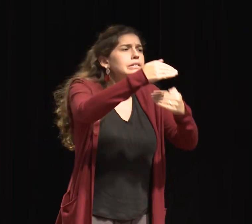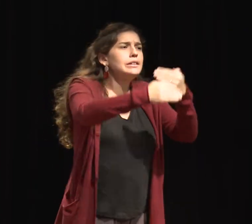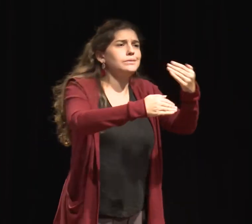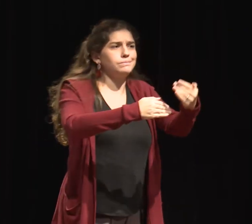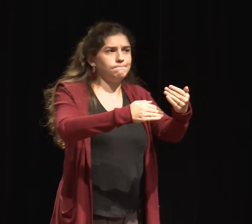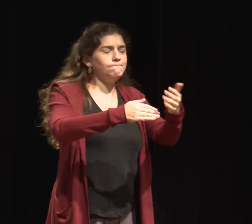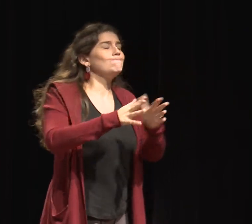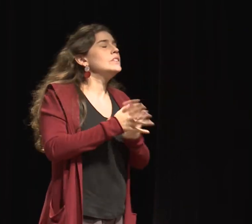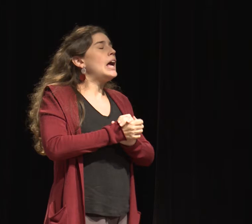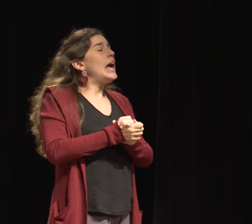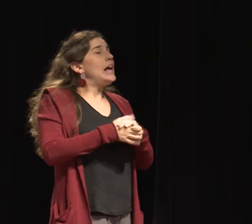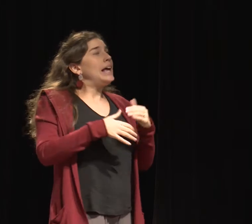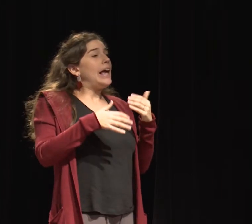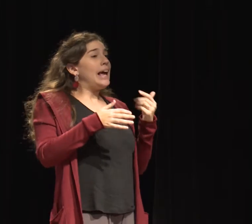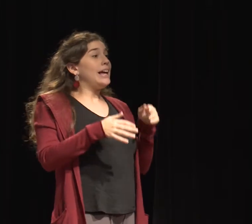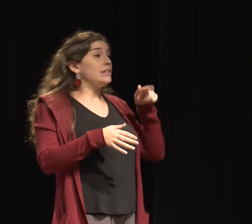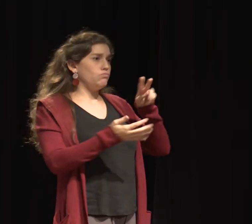eu não tenho proficiência.